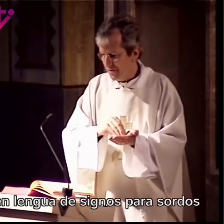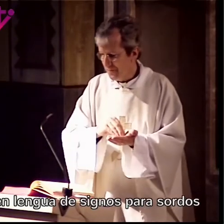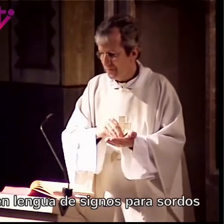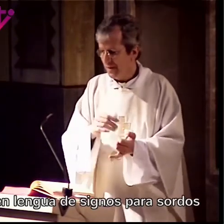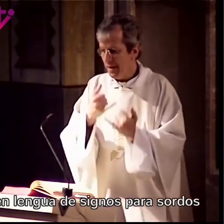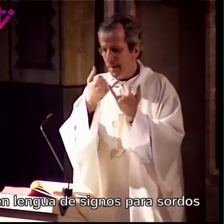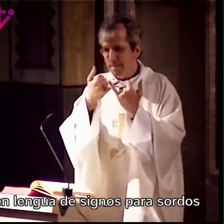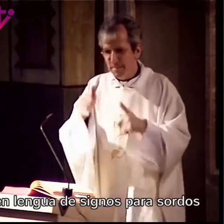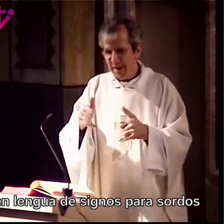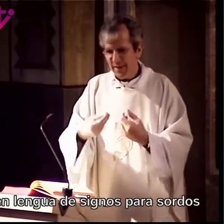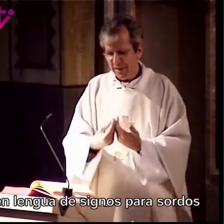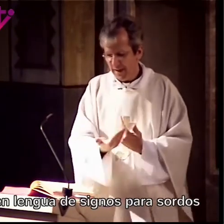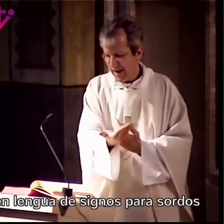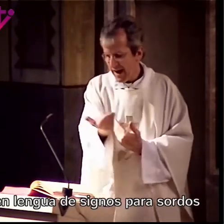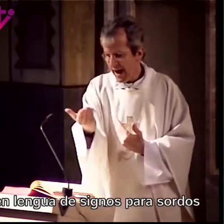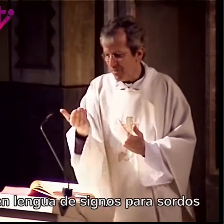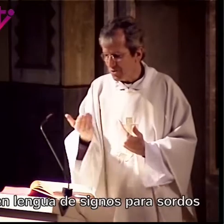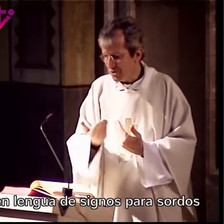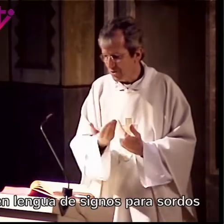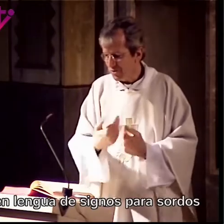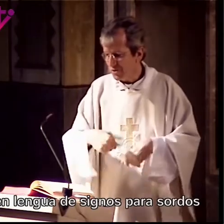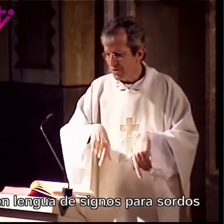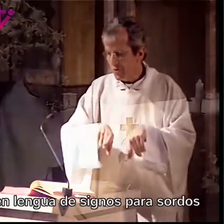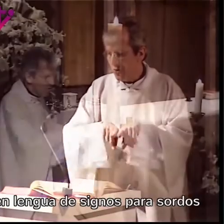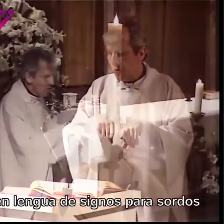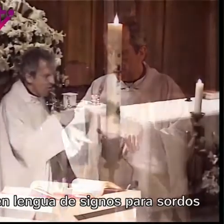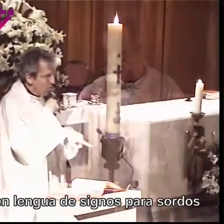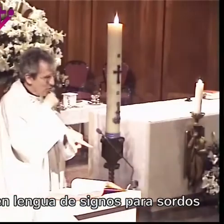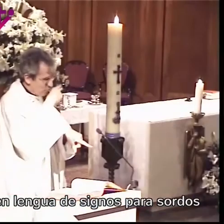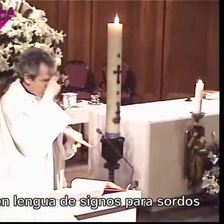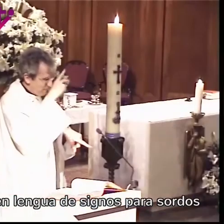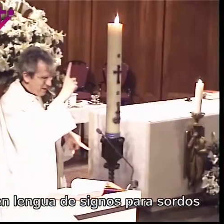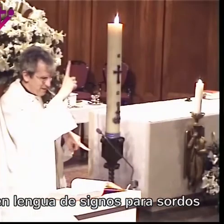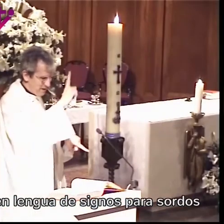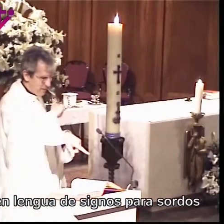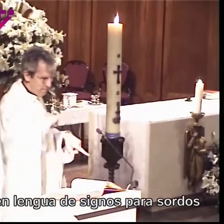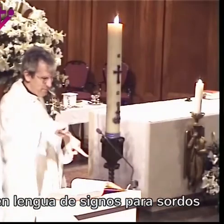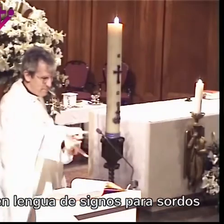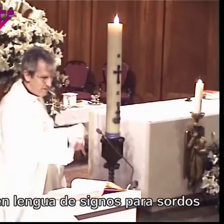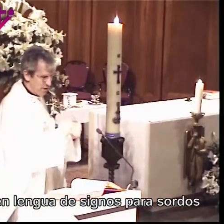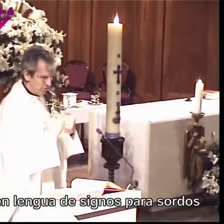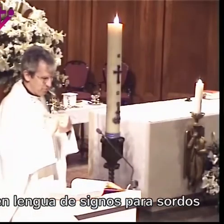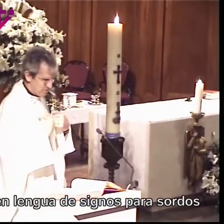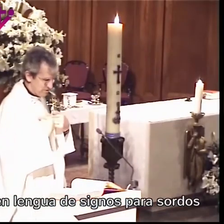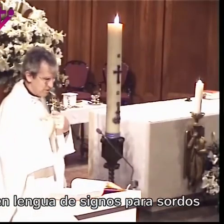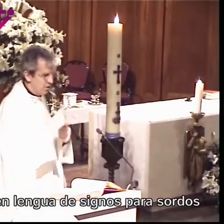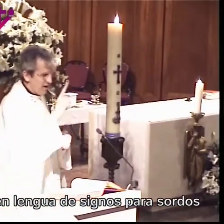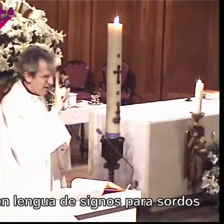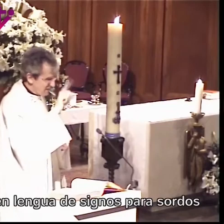Paz a vosotros. Como el Padre me ha enviado, así